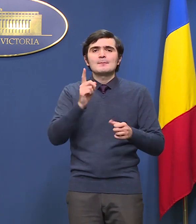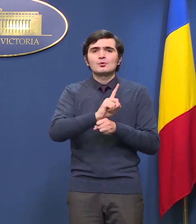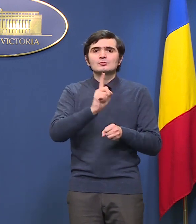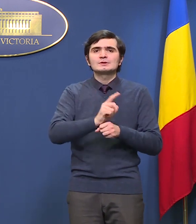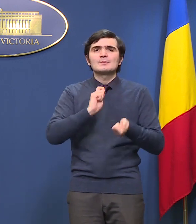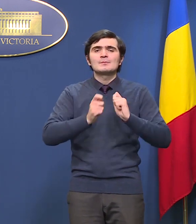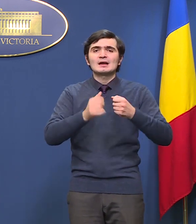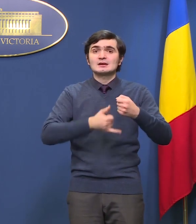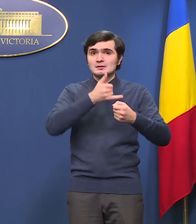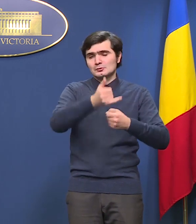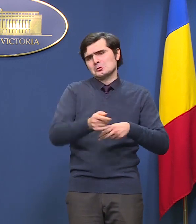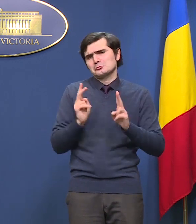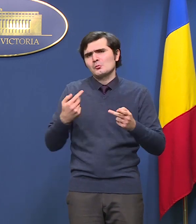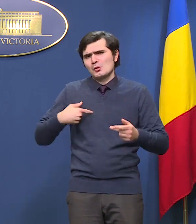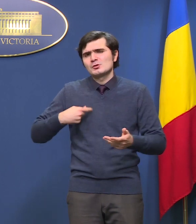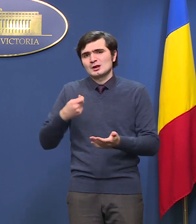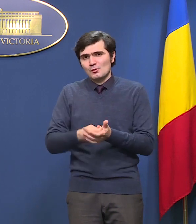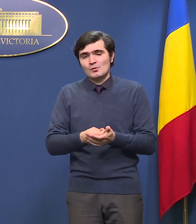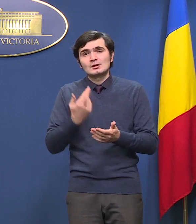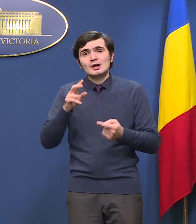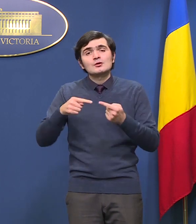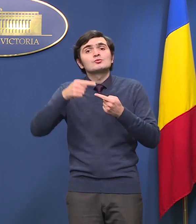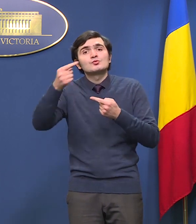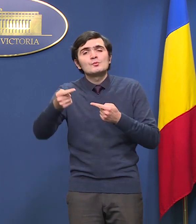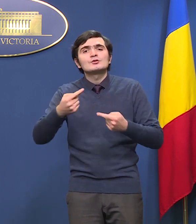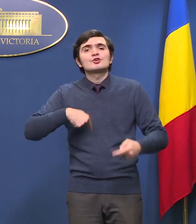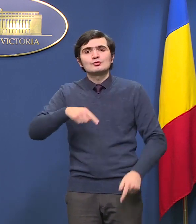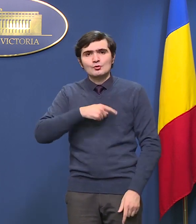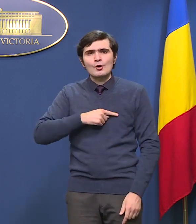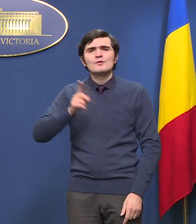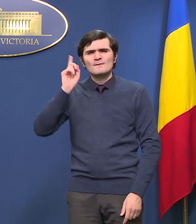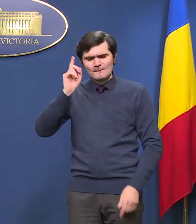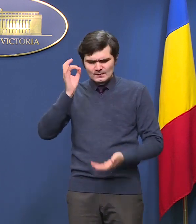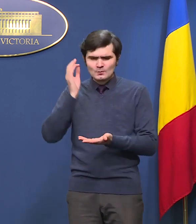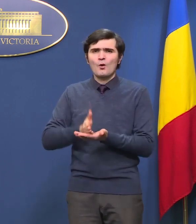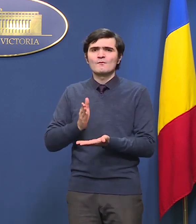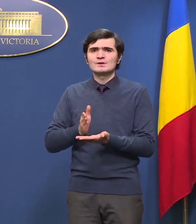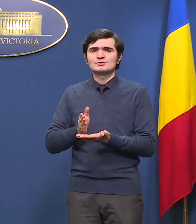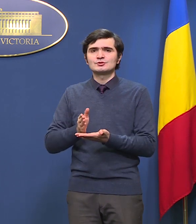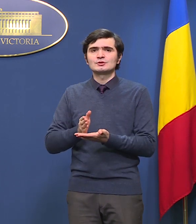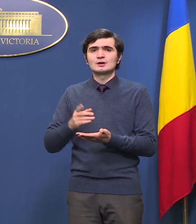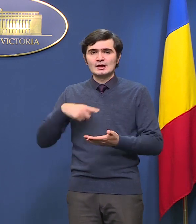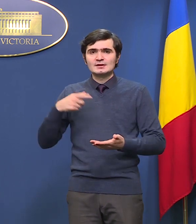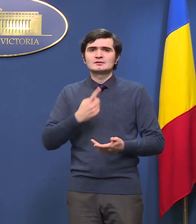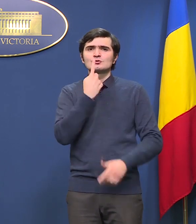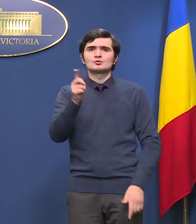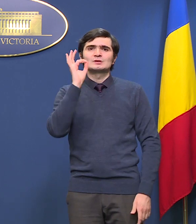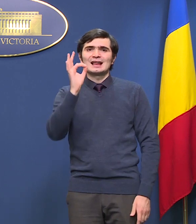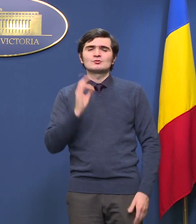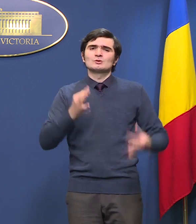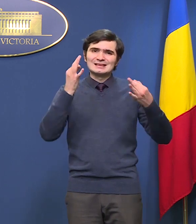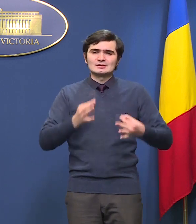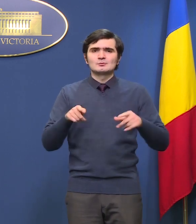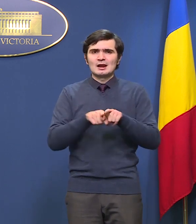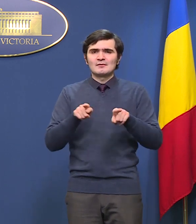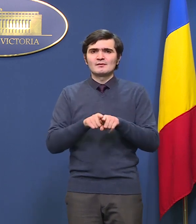internațională, normal că le vom achiziționa, dar numai după ce vom fi convinși din partea specialiștilor că au precizie de 100%, așa cum sunt